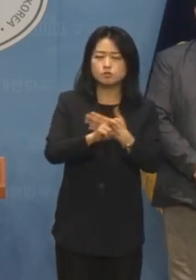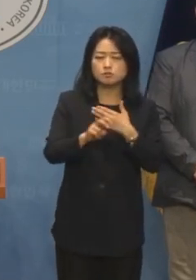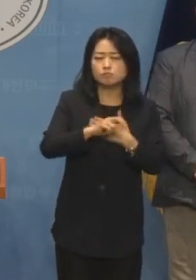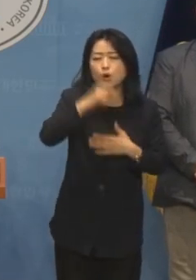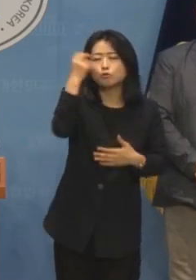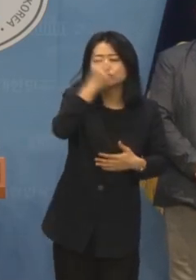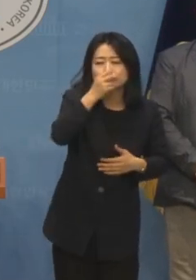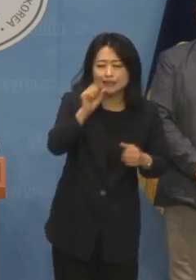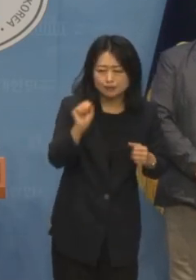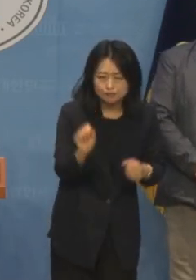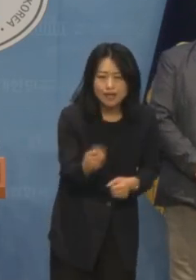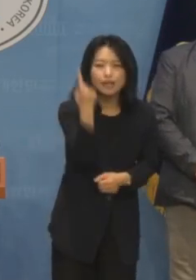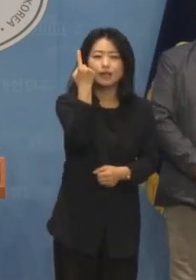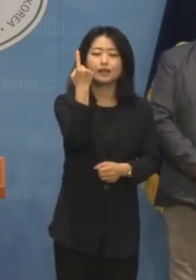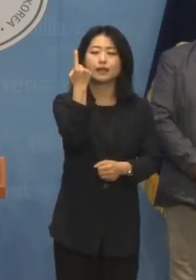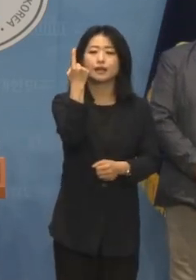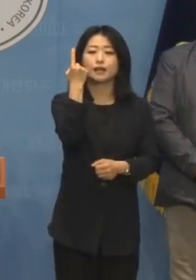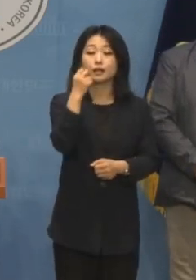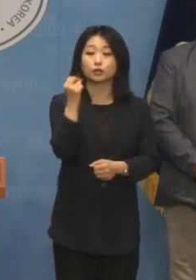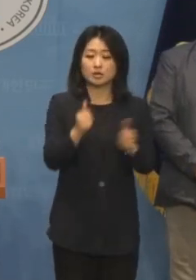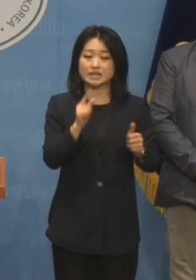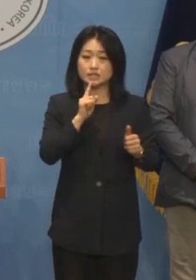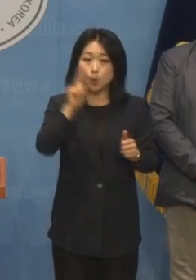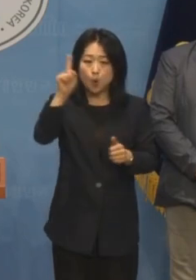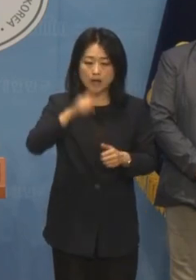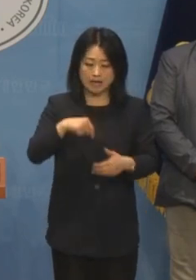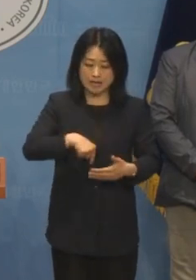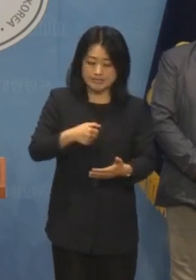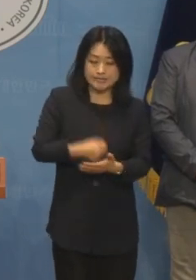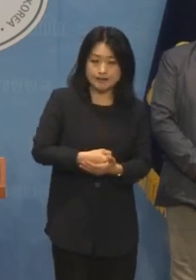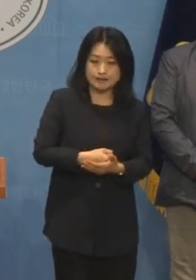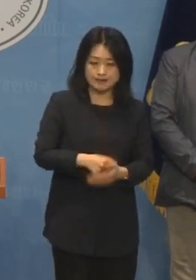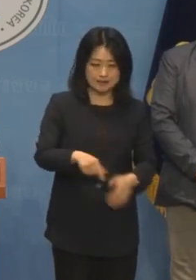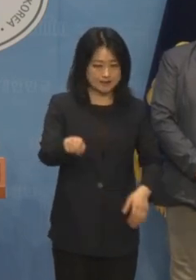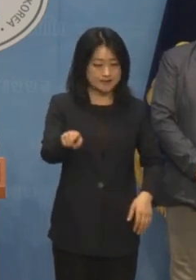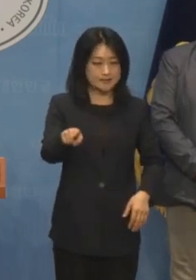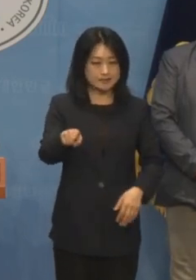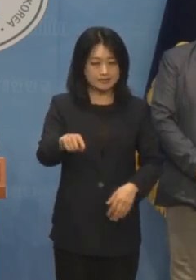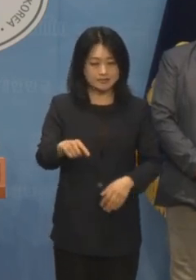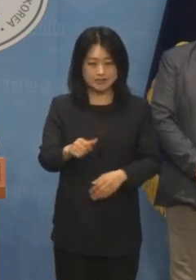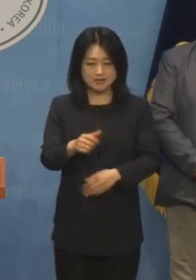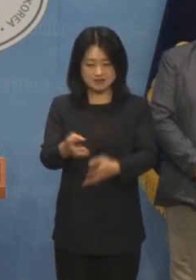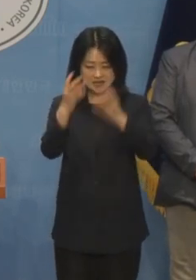수사 때문에 또 기소를 정해놓고